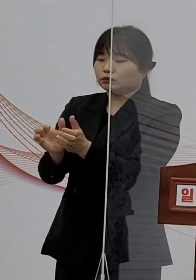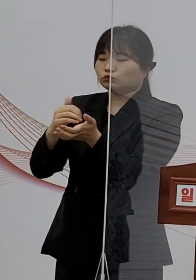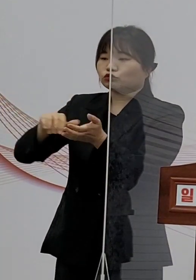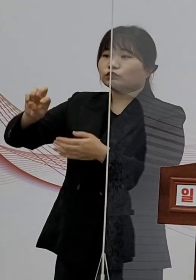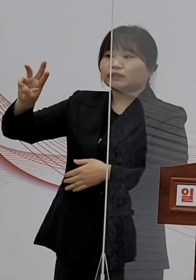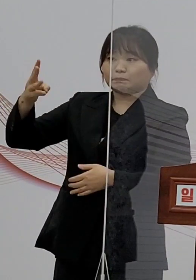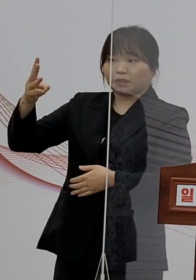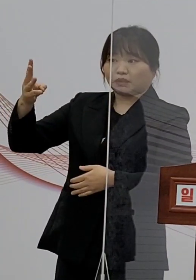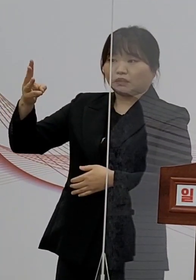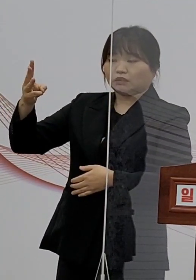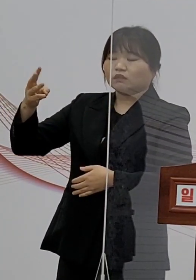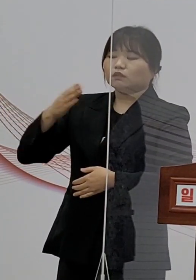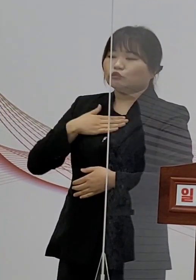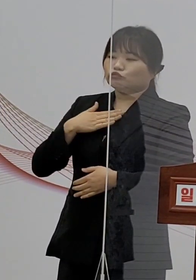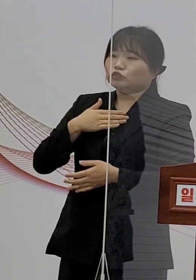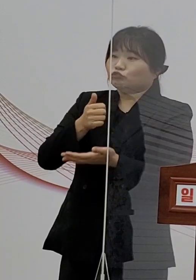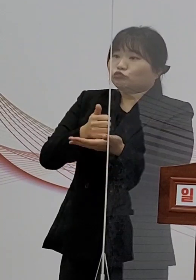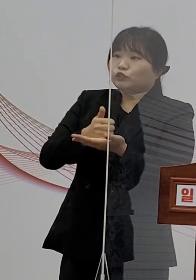저희가 추천한